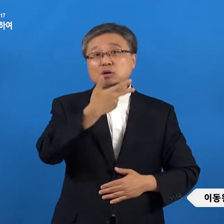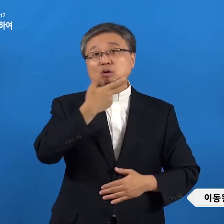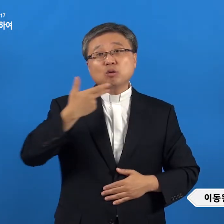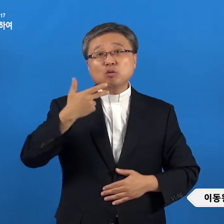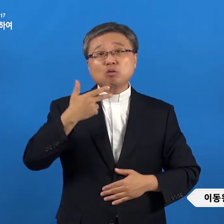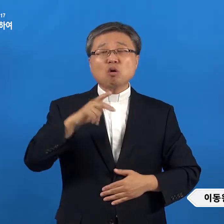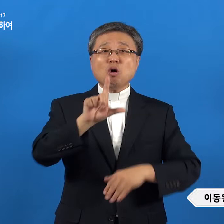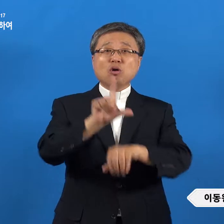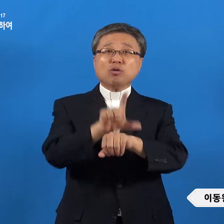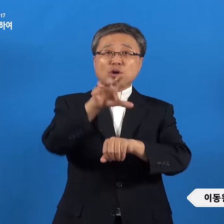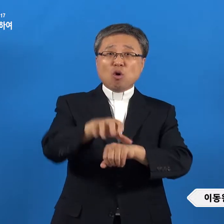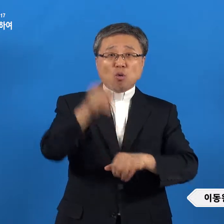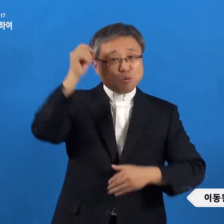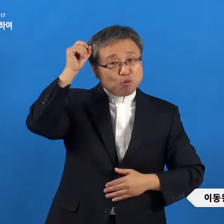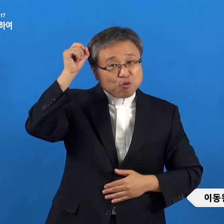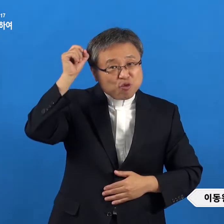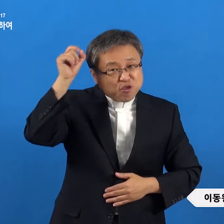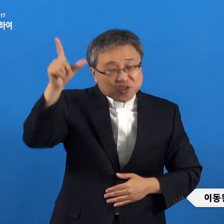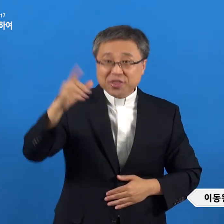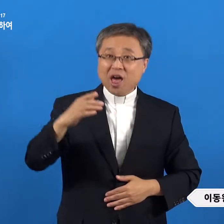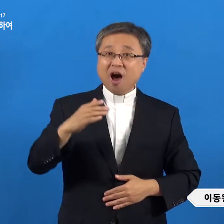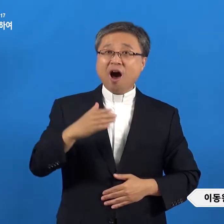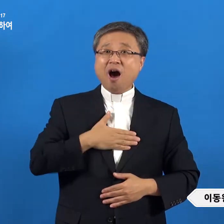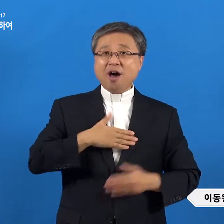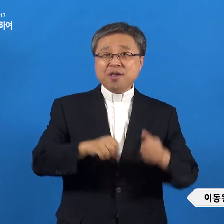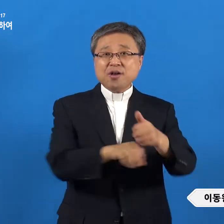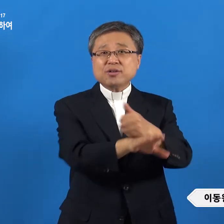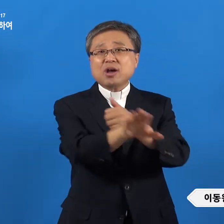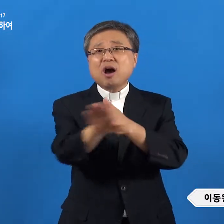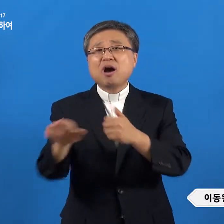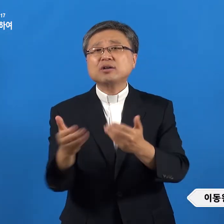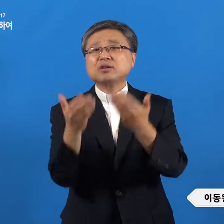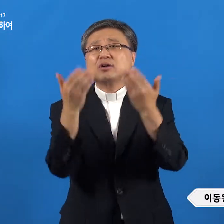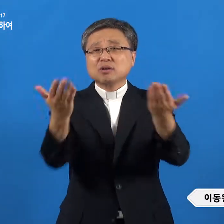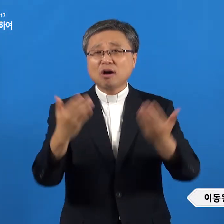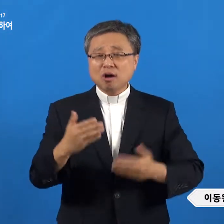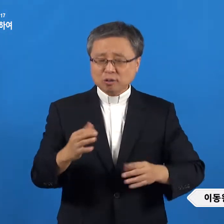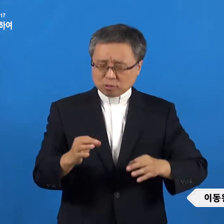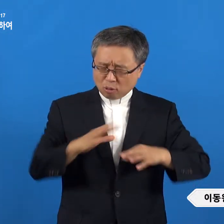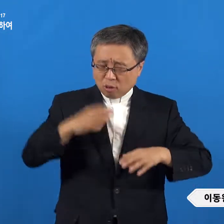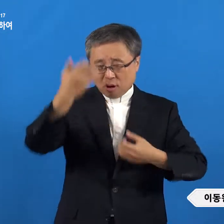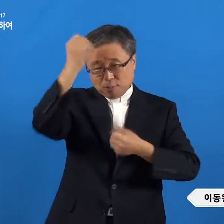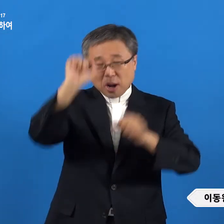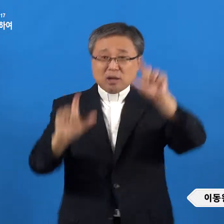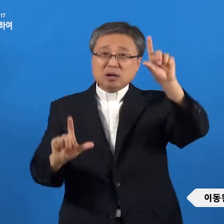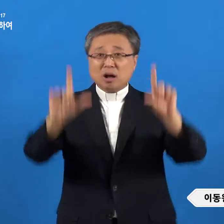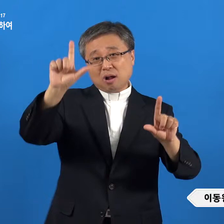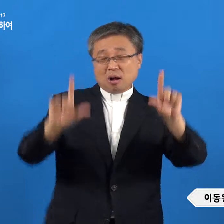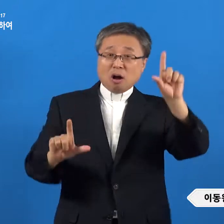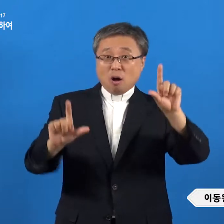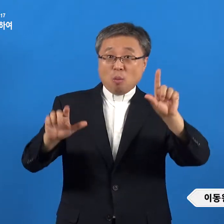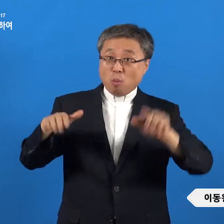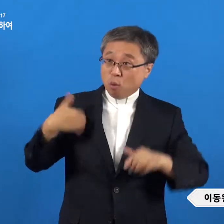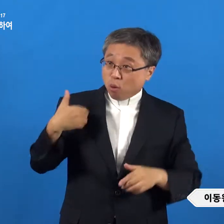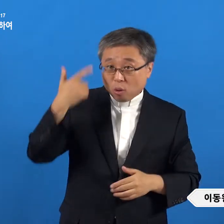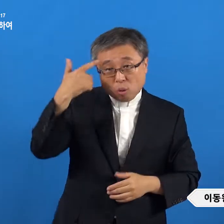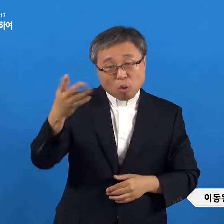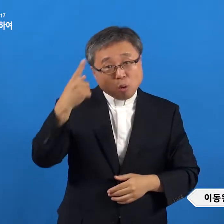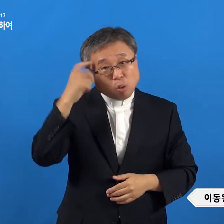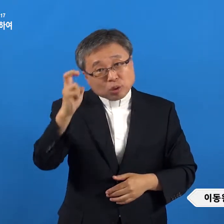영향을 끼치고 영국 사람들의 생애 속에 놀라운 발자취를 남긴 스폴전을 몰라 혹시 내 말 못 알아듣나